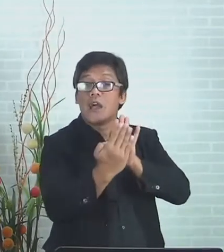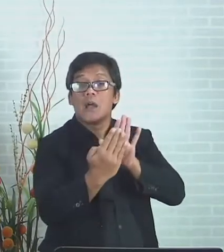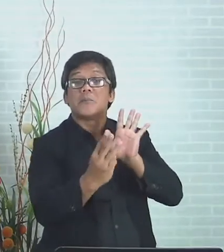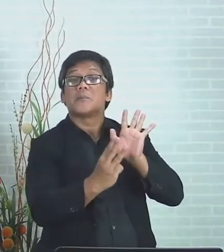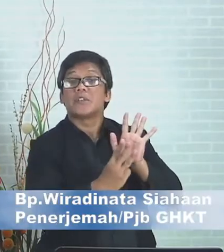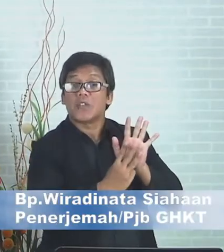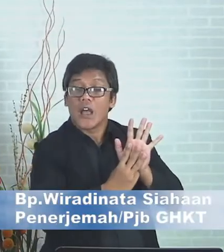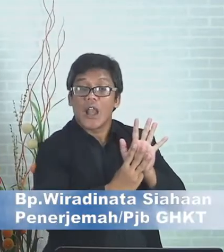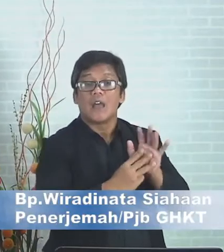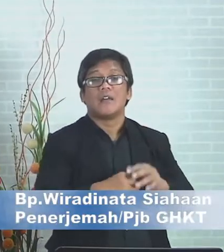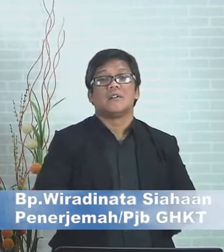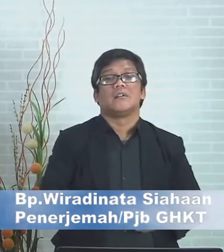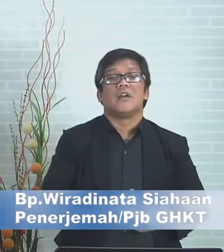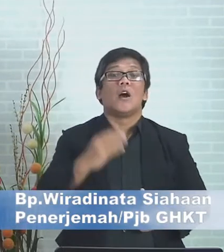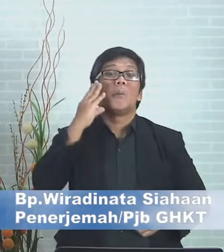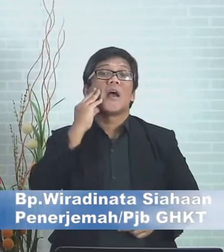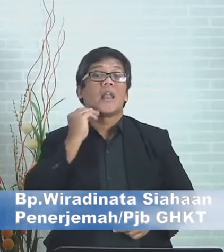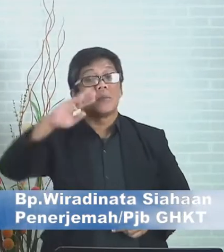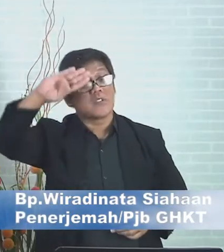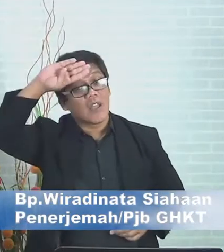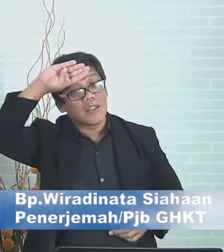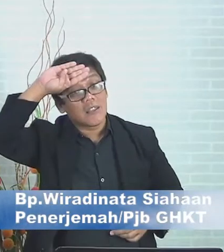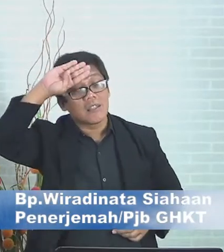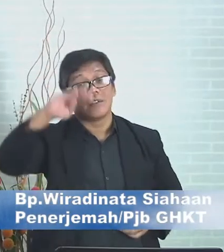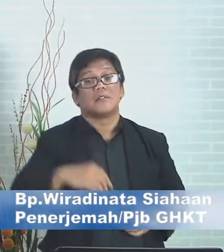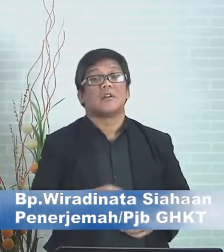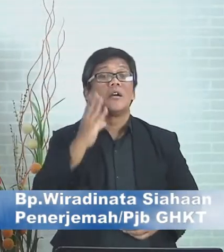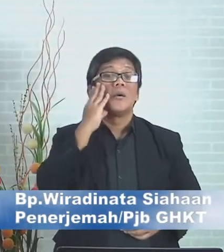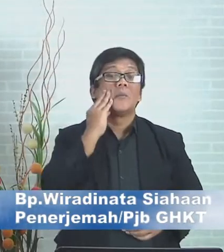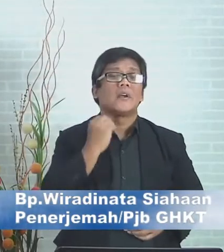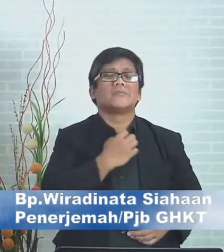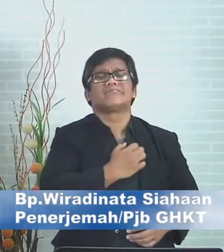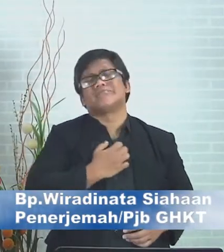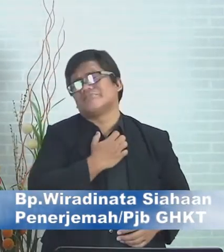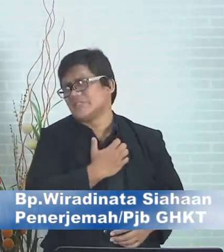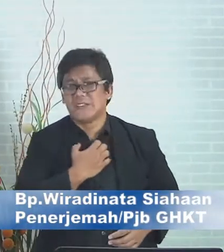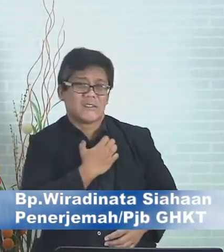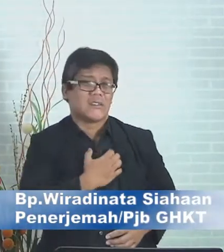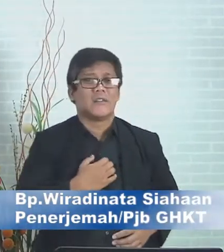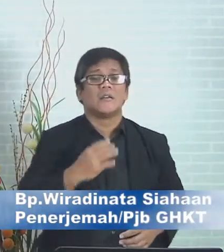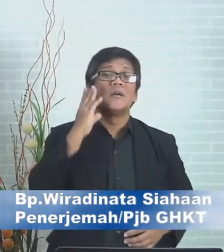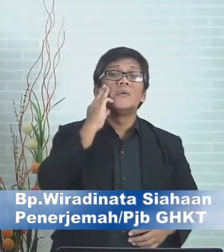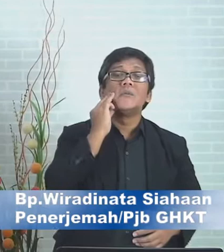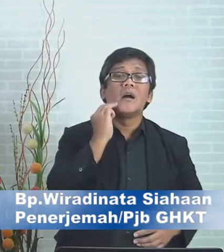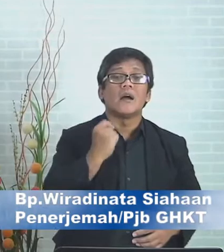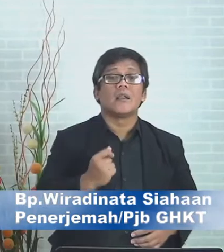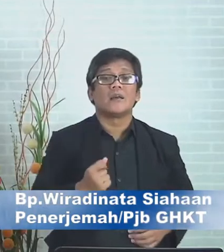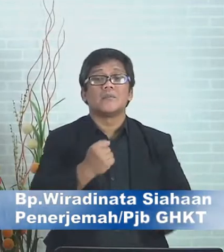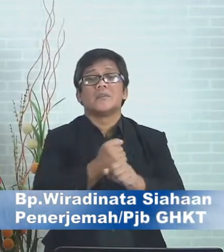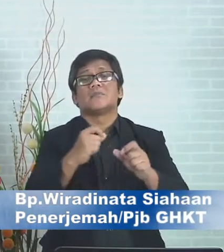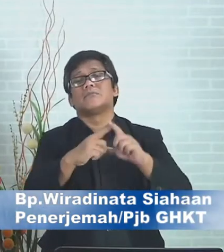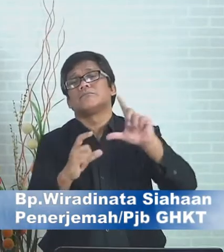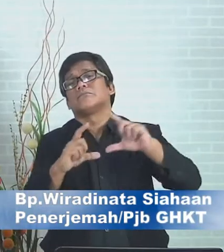ketika dia sedang mengalami satu penyakit ketika dia sedang mengalami pergumulan hidup ketika ia sedang galau